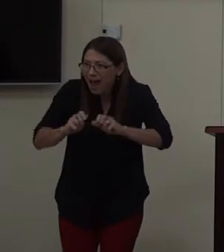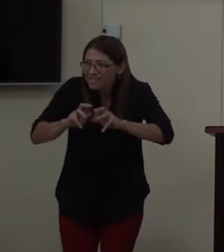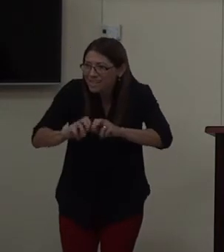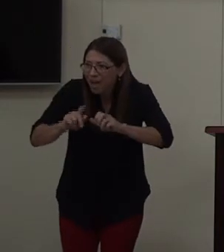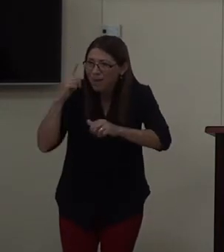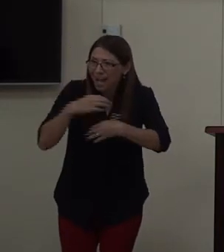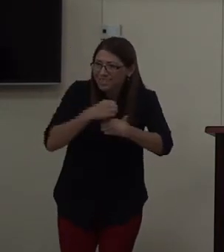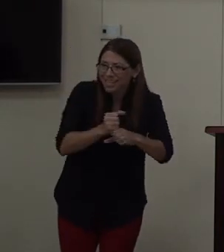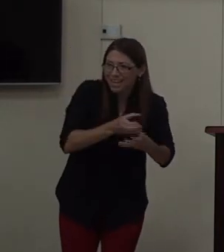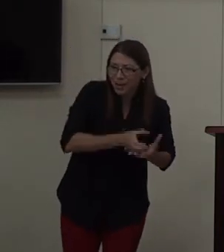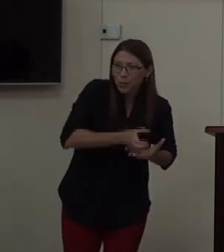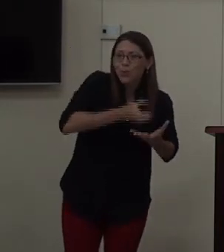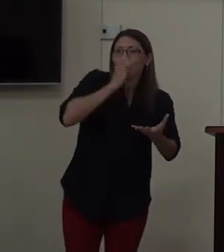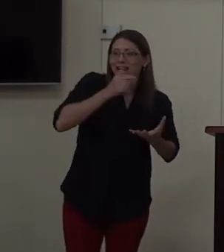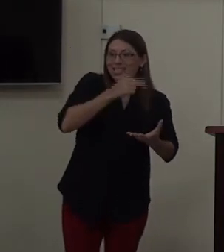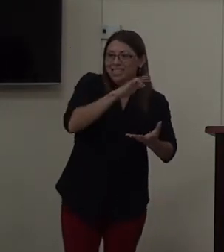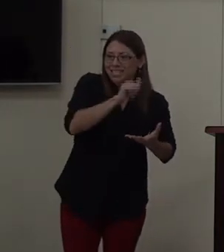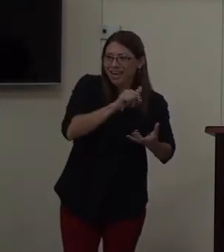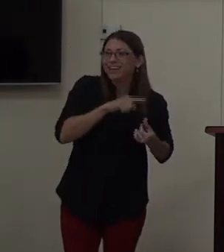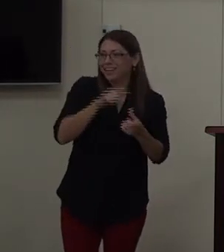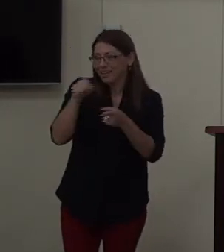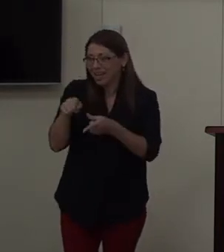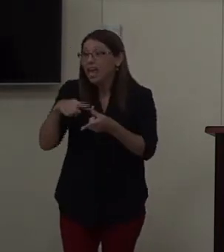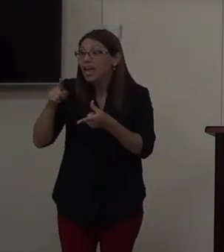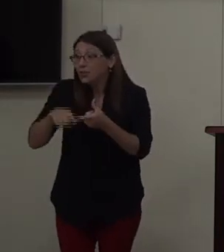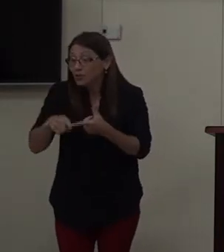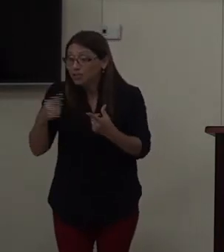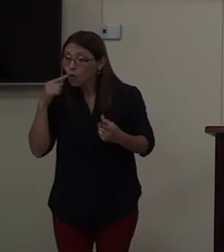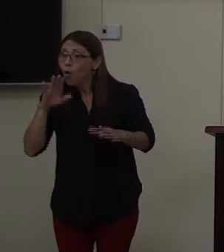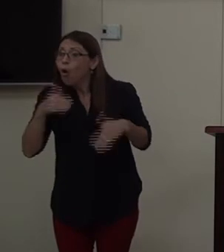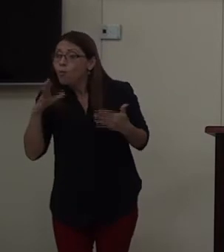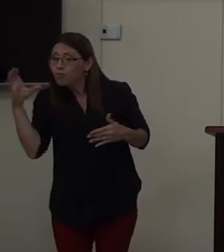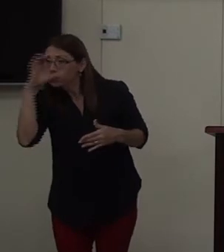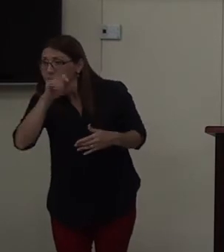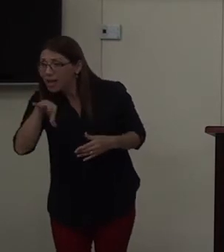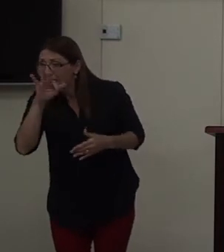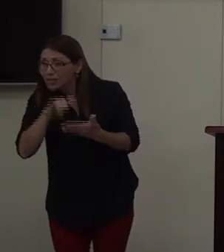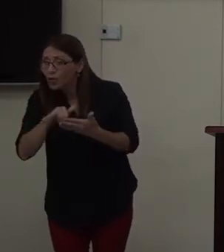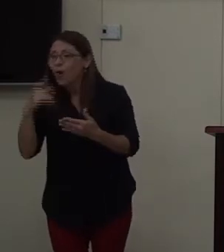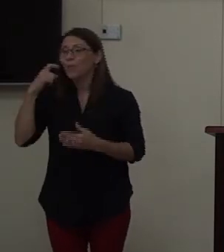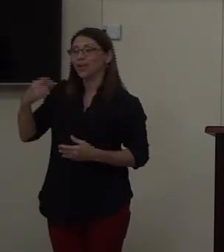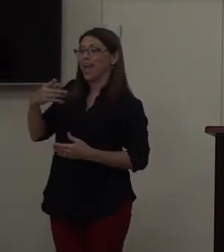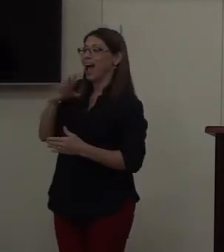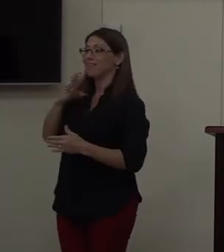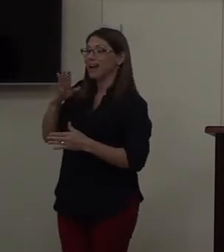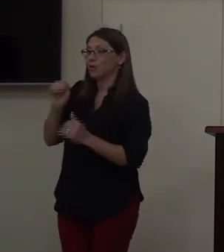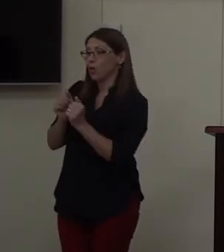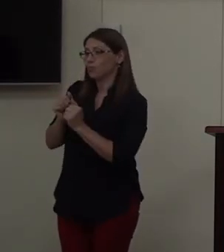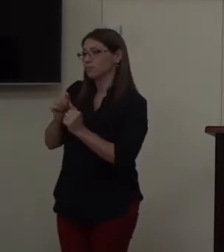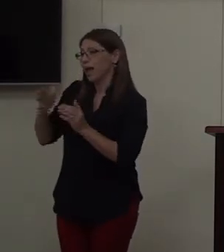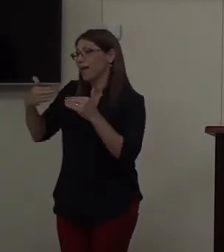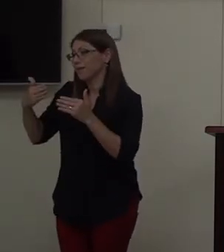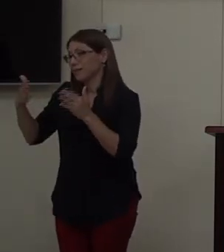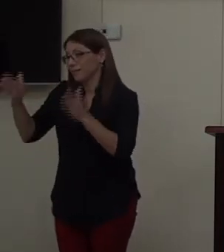es la chicha. Estábamos, ¿y cómo nos encontramos con eso? Porque al trabajar con los hablantes de Panamá, es una lengua que tiene hablantes de Panamá,